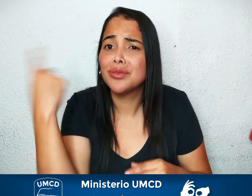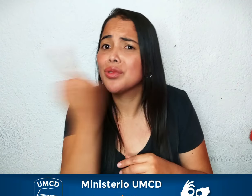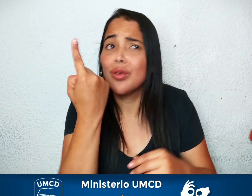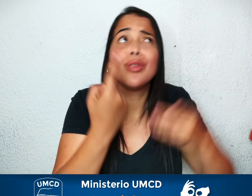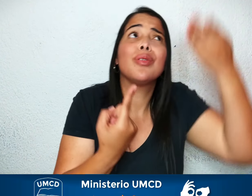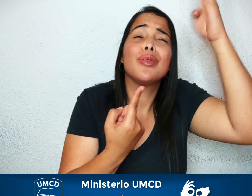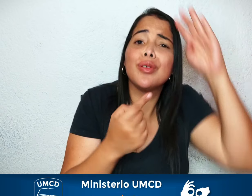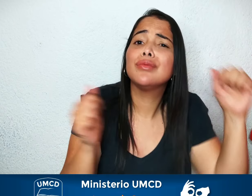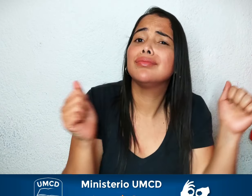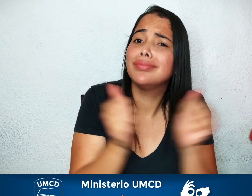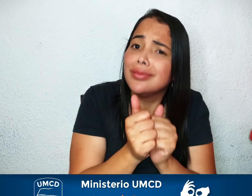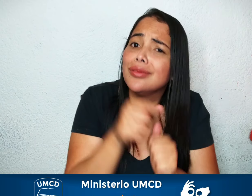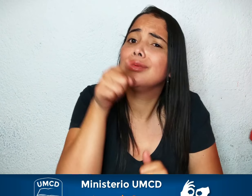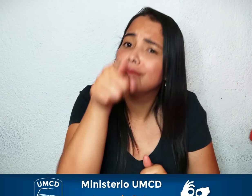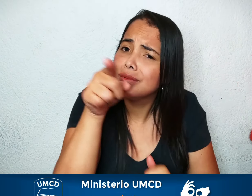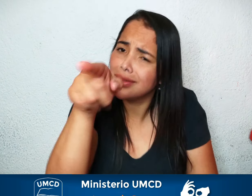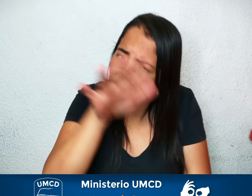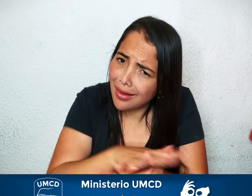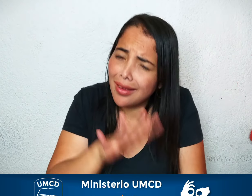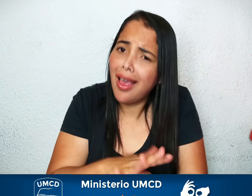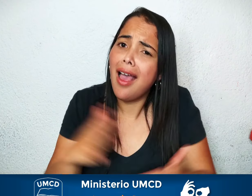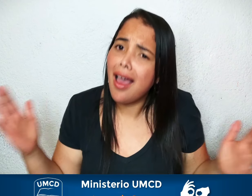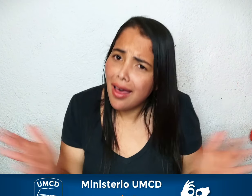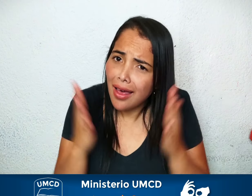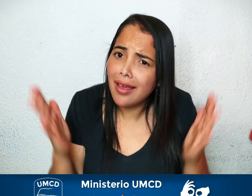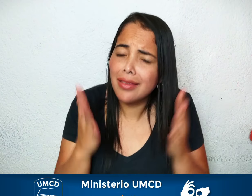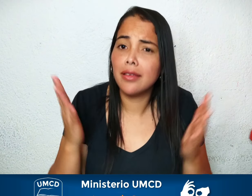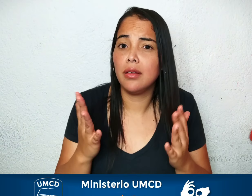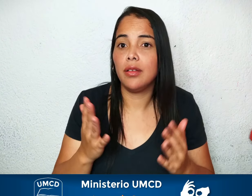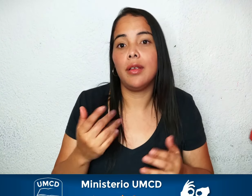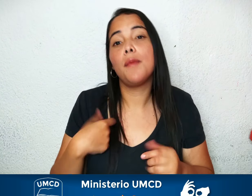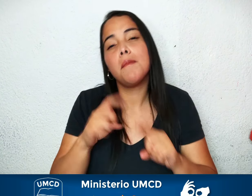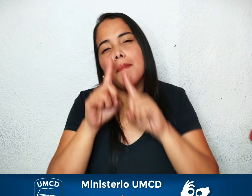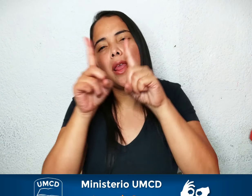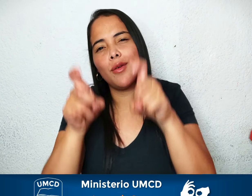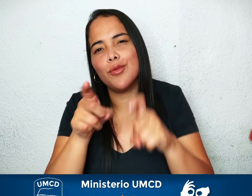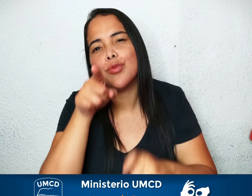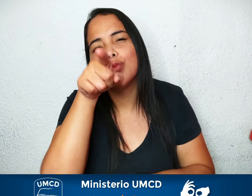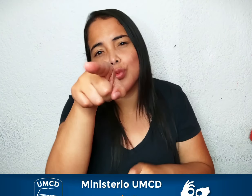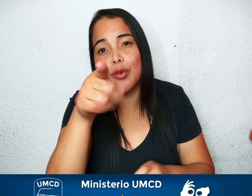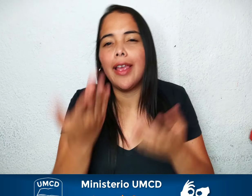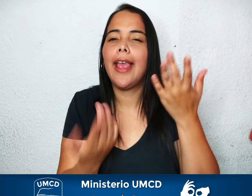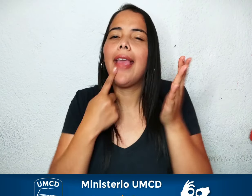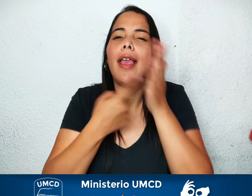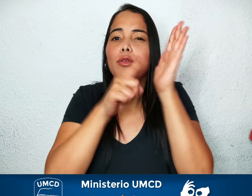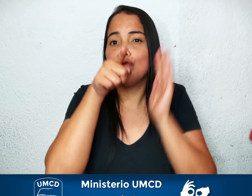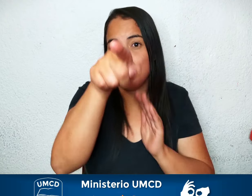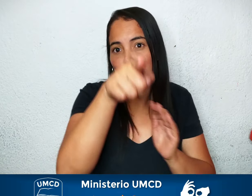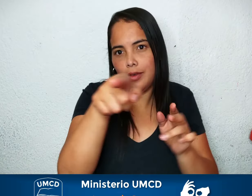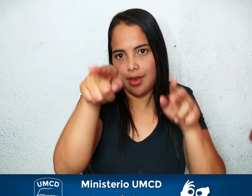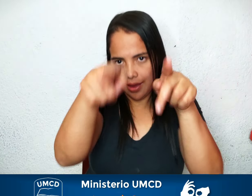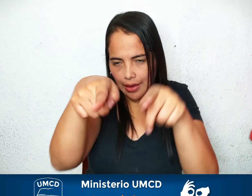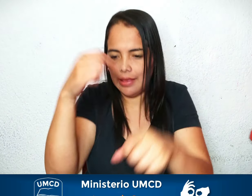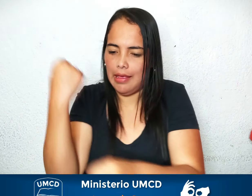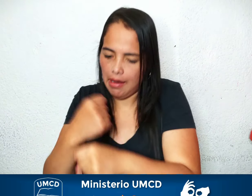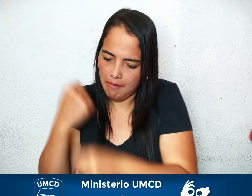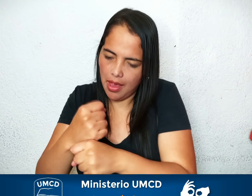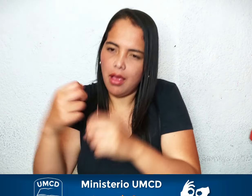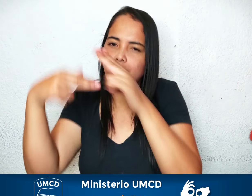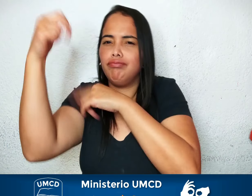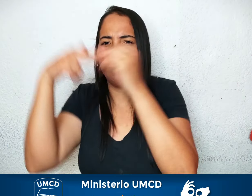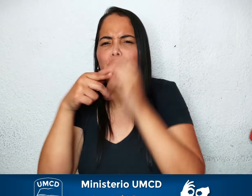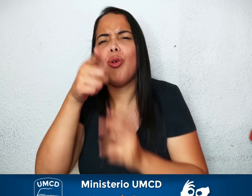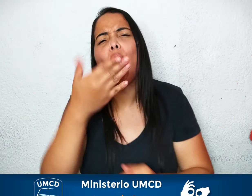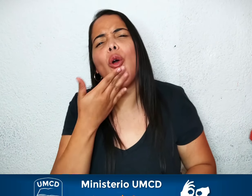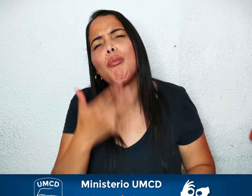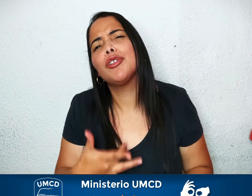lado. Piense por un momento, si usted estuviera en ese instante ahí dentro de los muros y ver de que viene